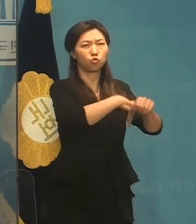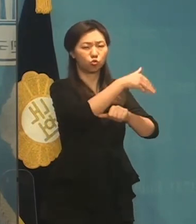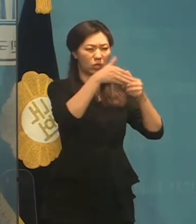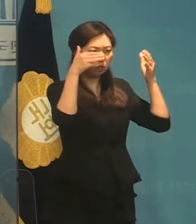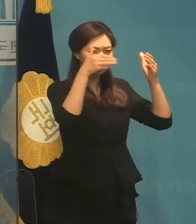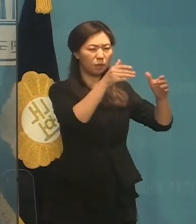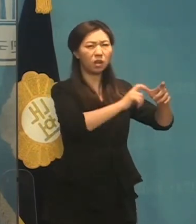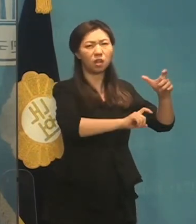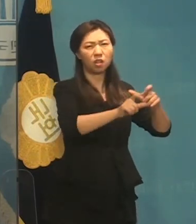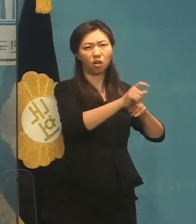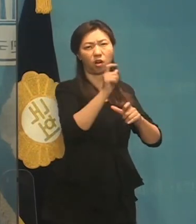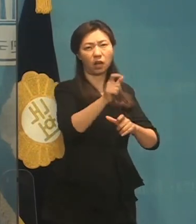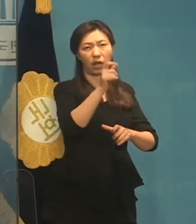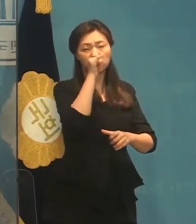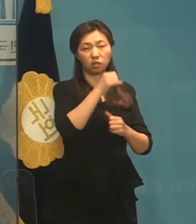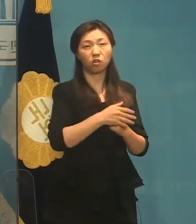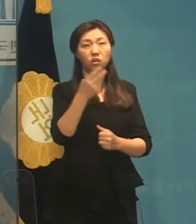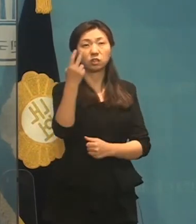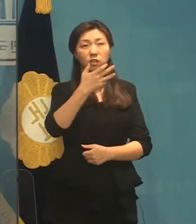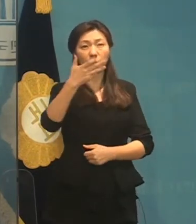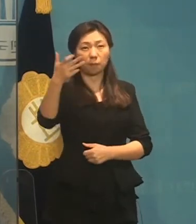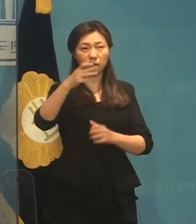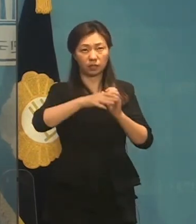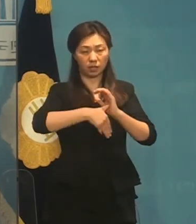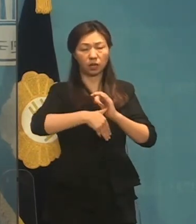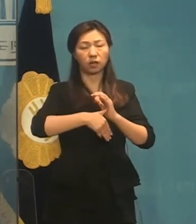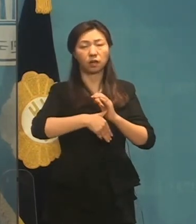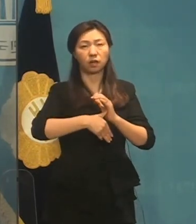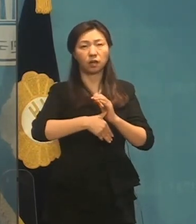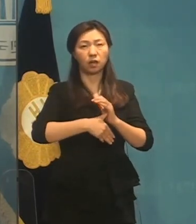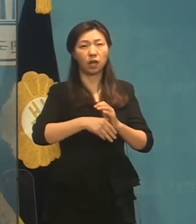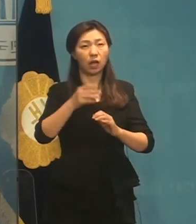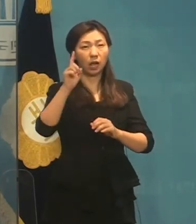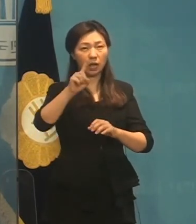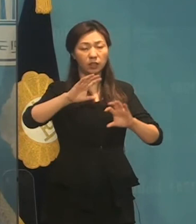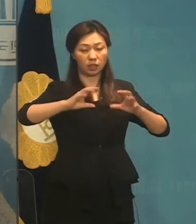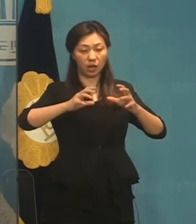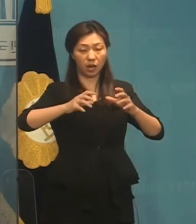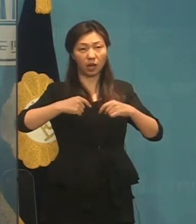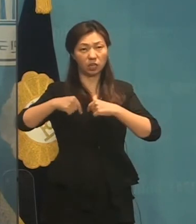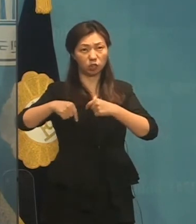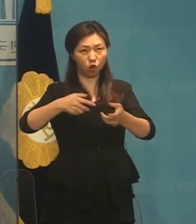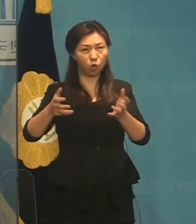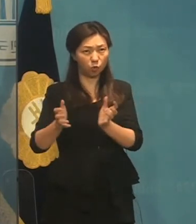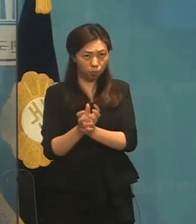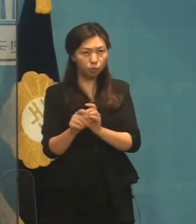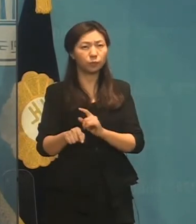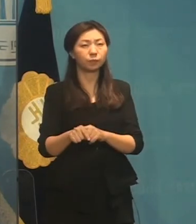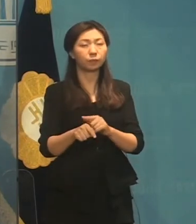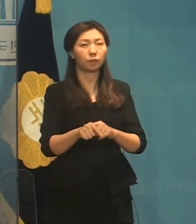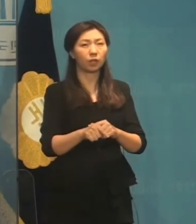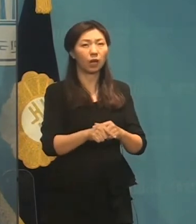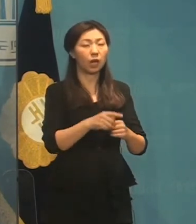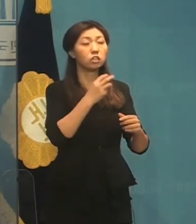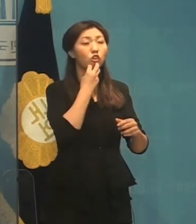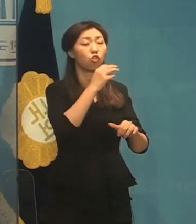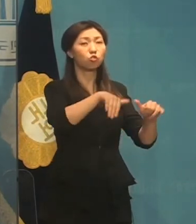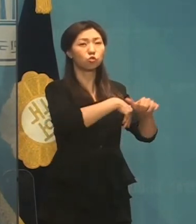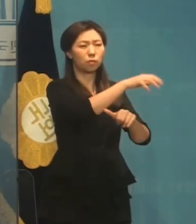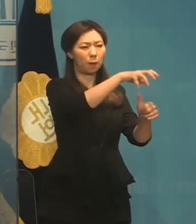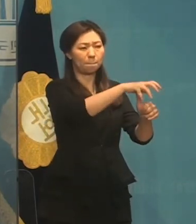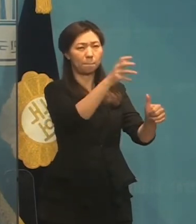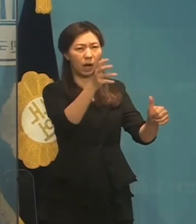가소화되었습니다. 2008년 한나라당 정부의 수도권 규제 완화는 대구 경북 경제를 결정적으로 하게